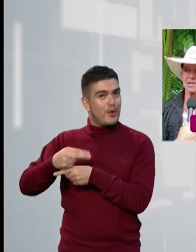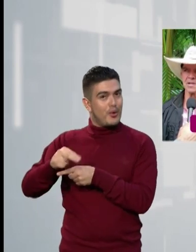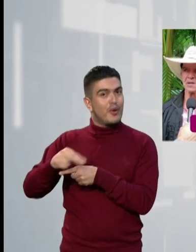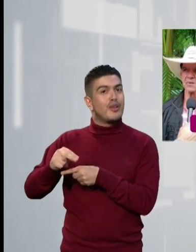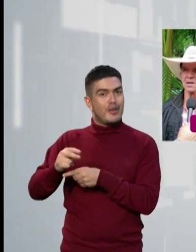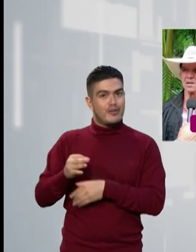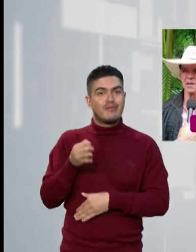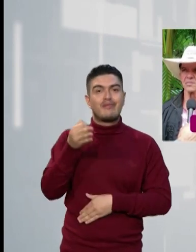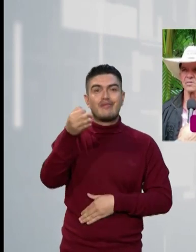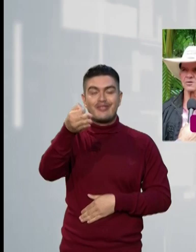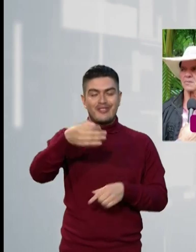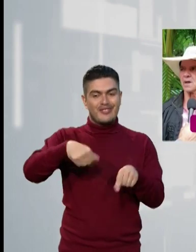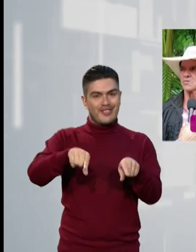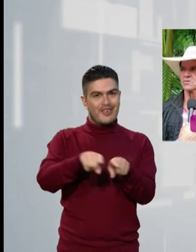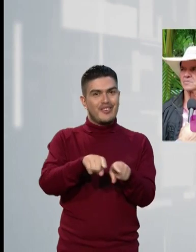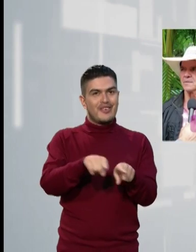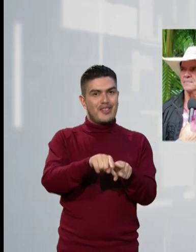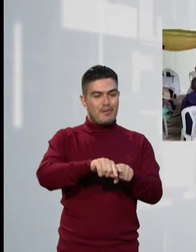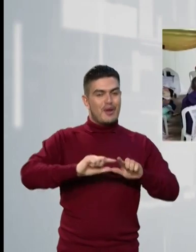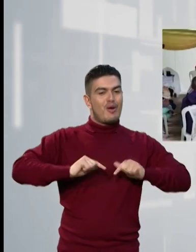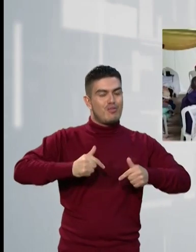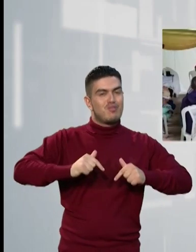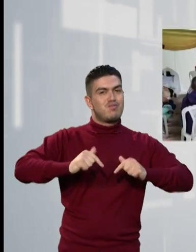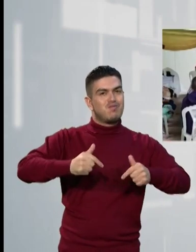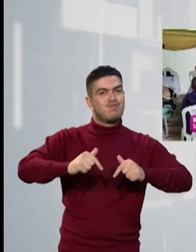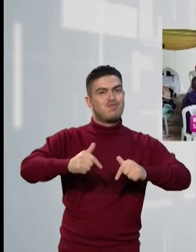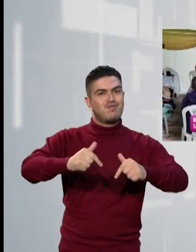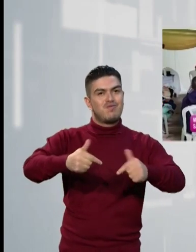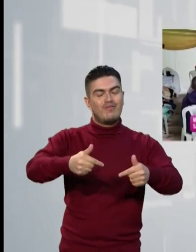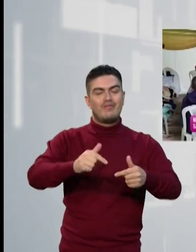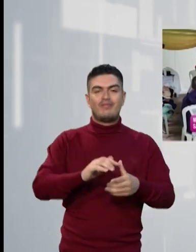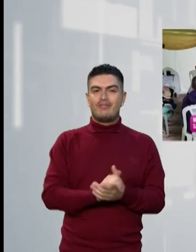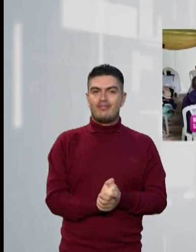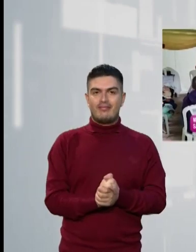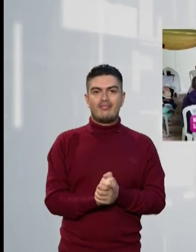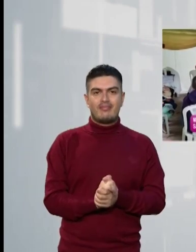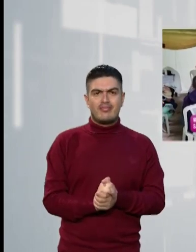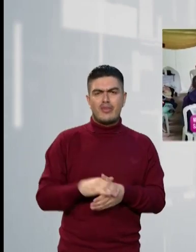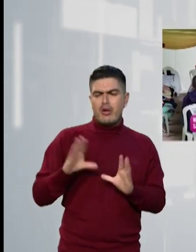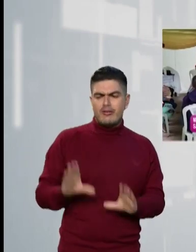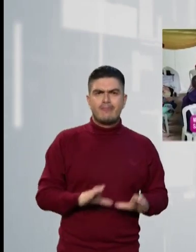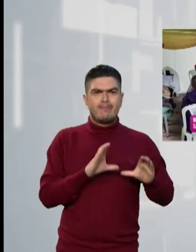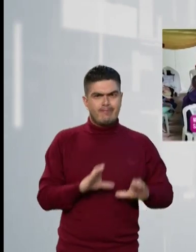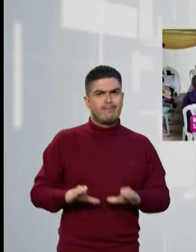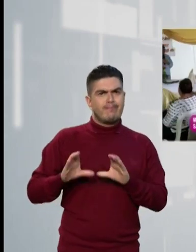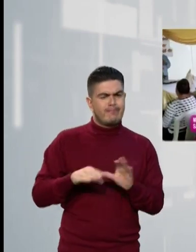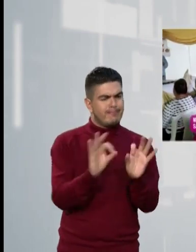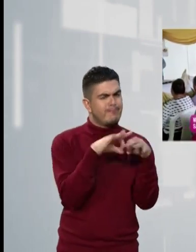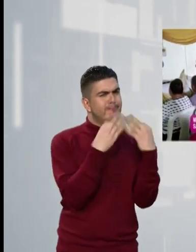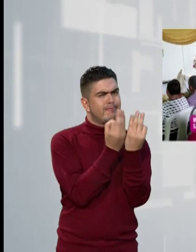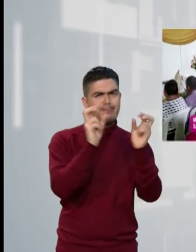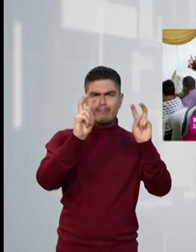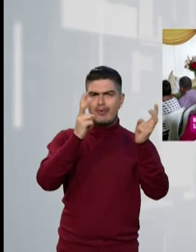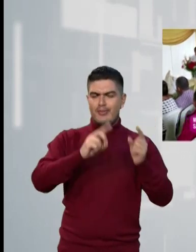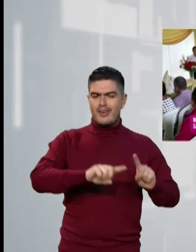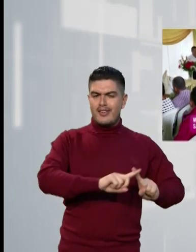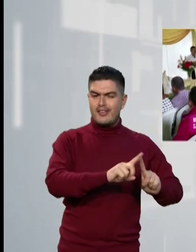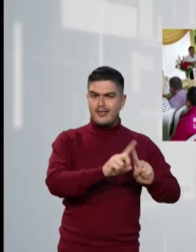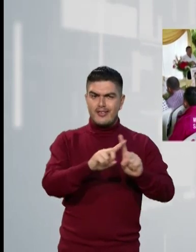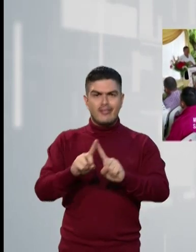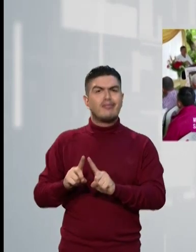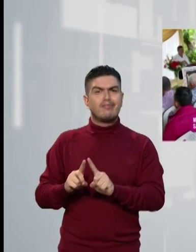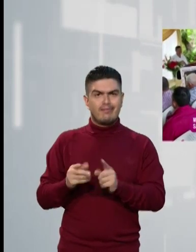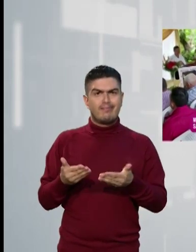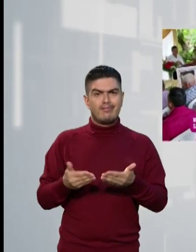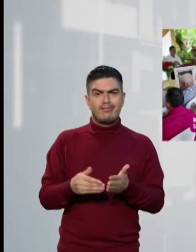vayan aprendiendo de nosotros los adultos la jornada dio espacio para diferentes temas de familia a la luz de la palabra de